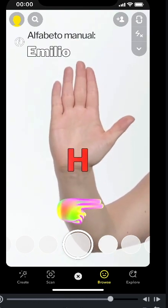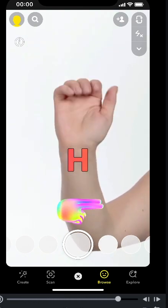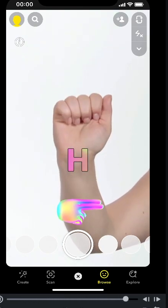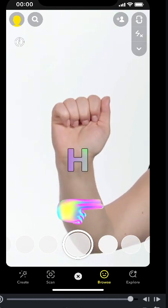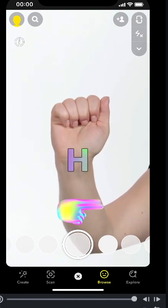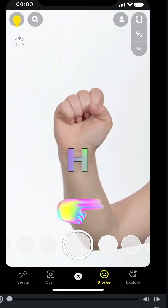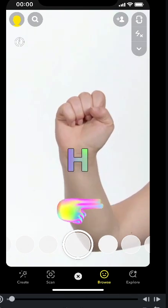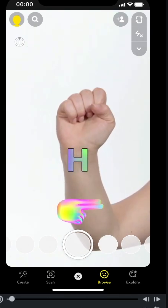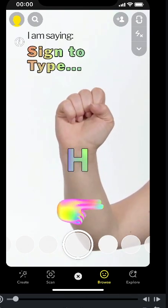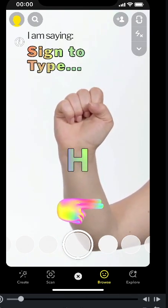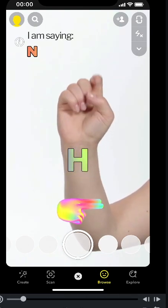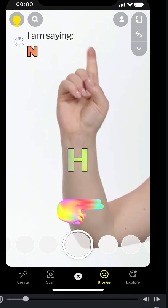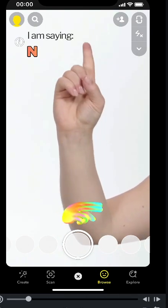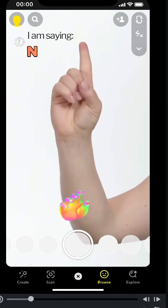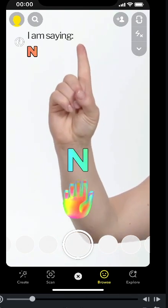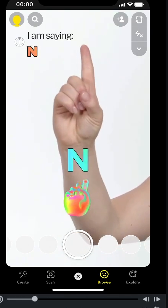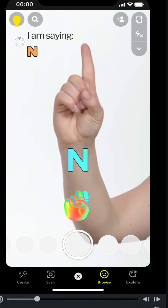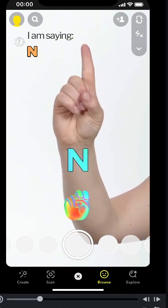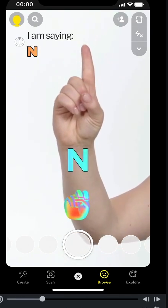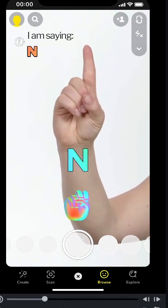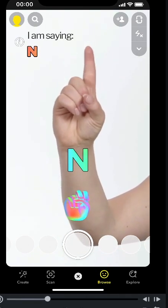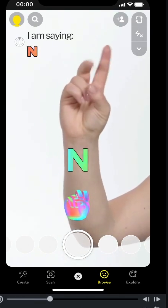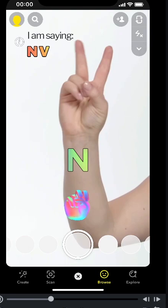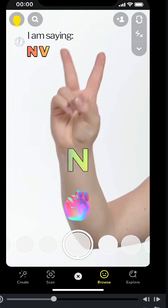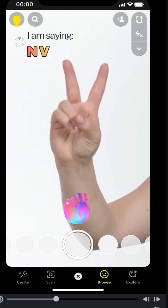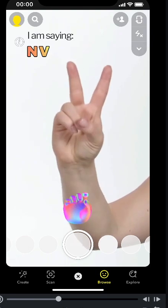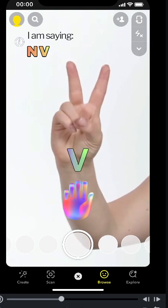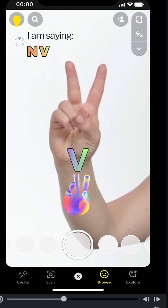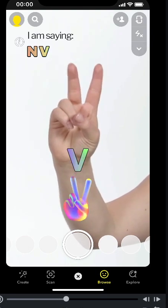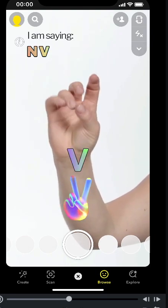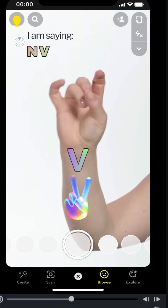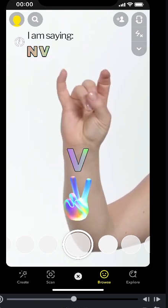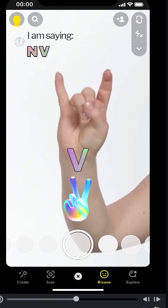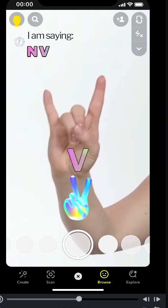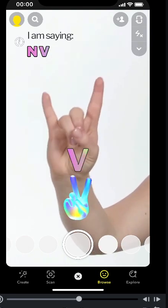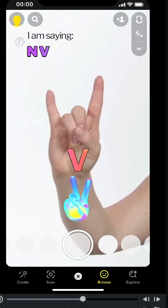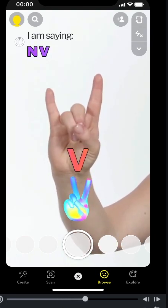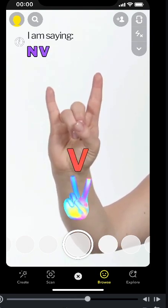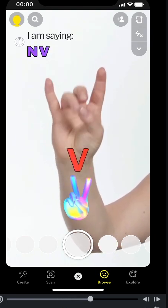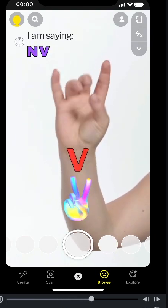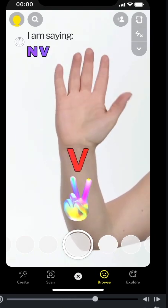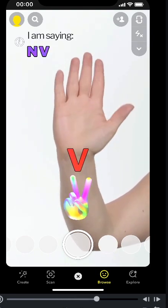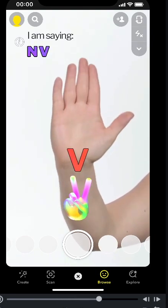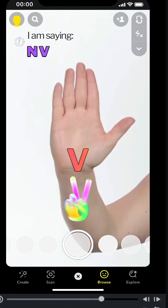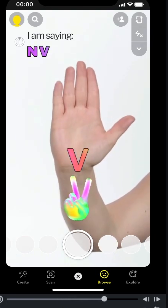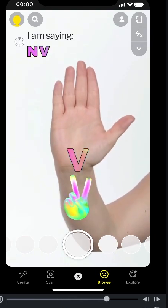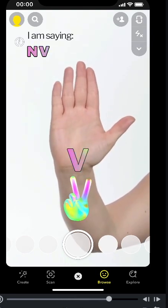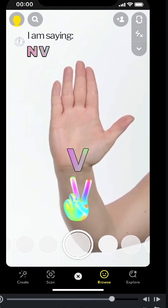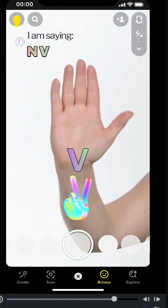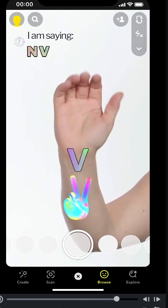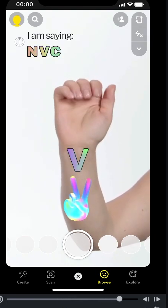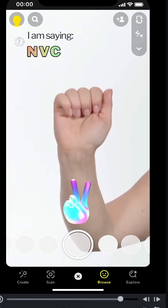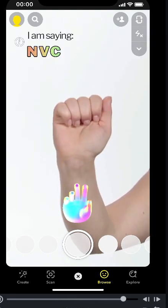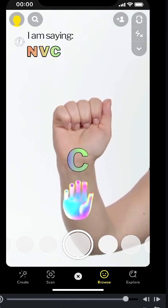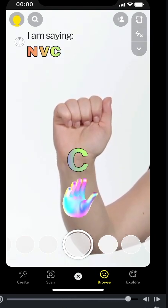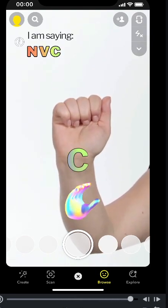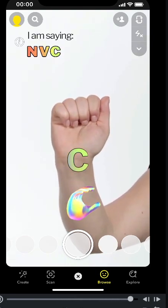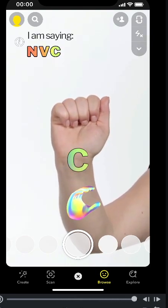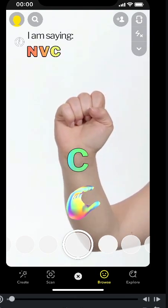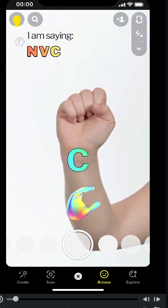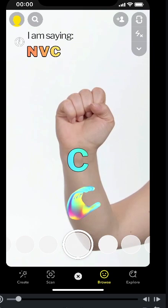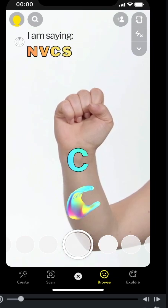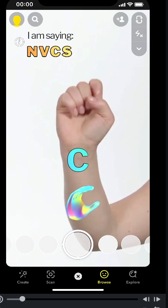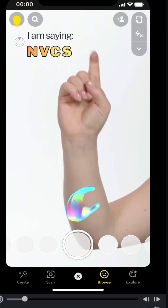El tercer ejemplo, Sign to Type, es quizá el proceso más avanzado porque interpreta las señas que hagas con las manos